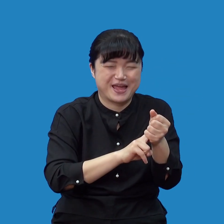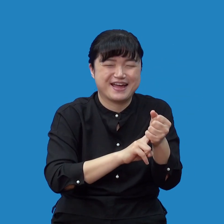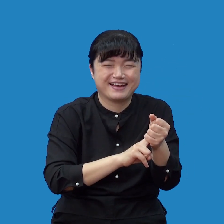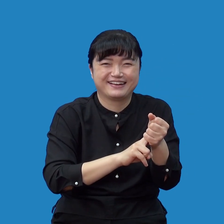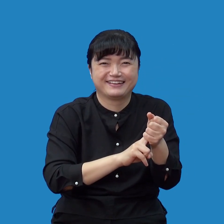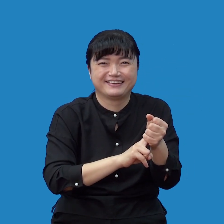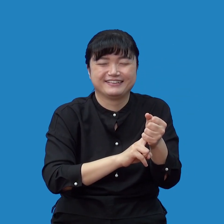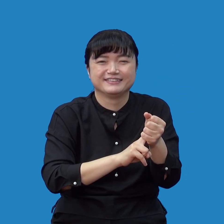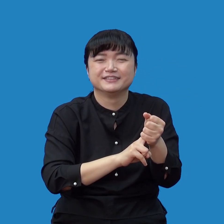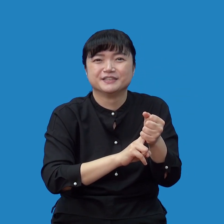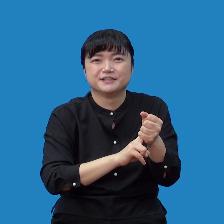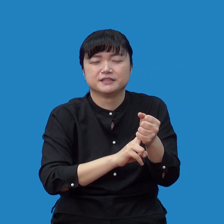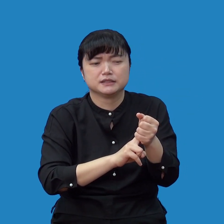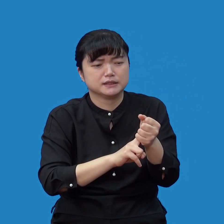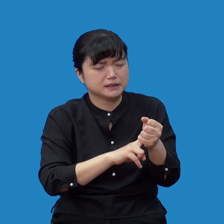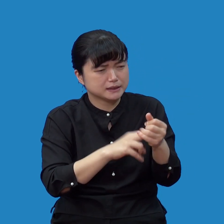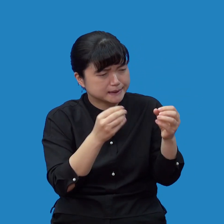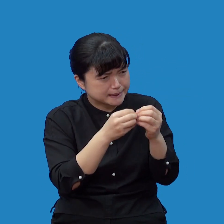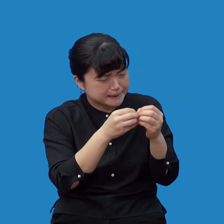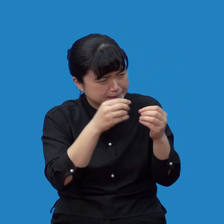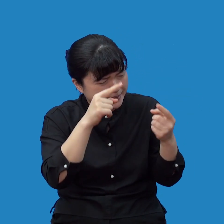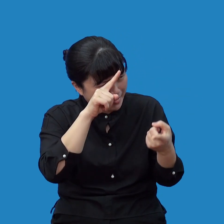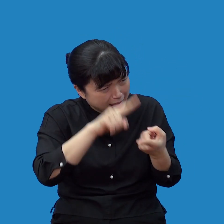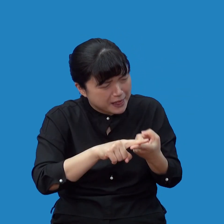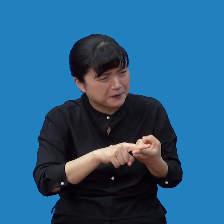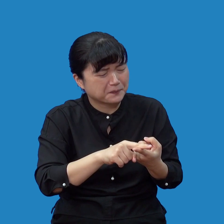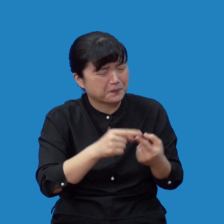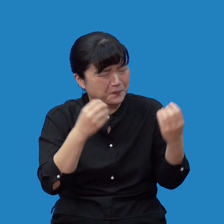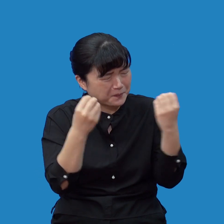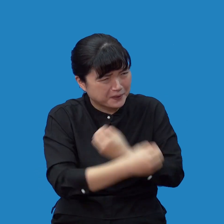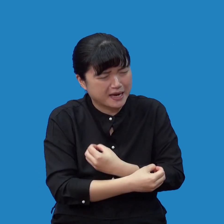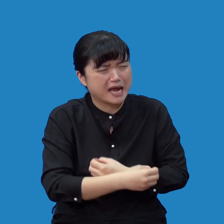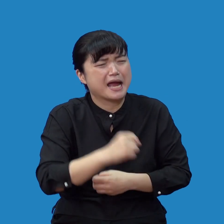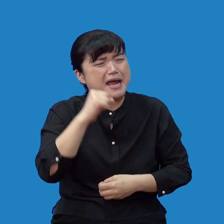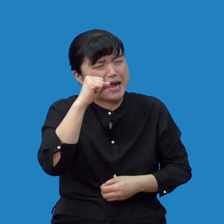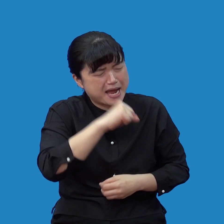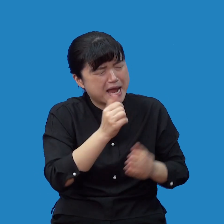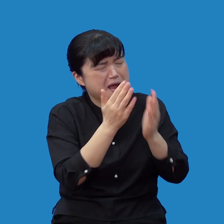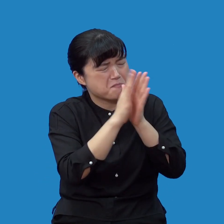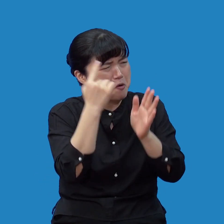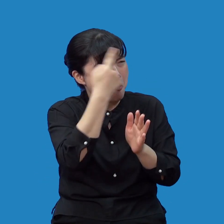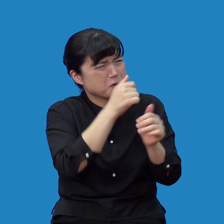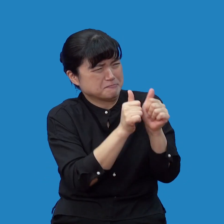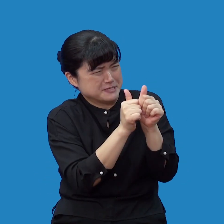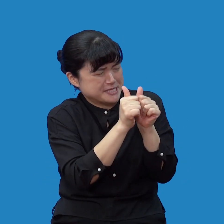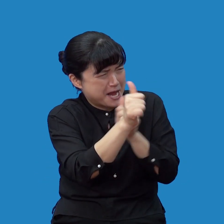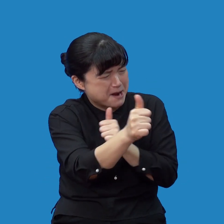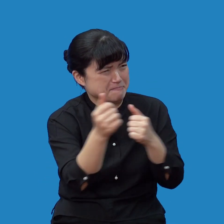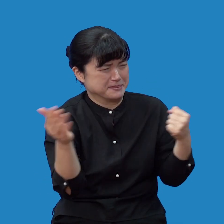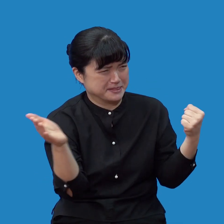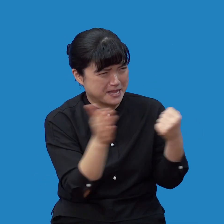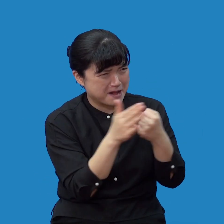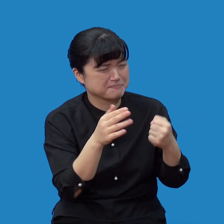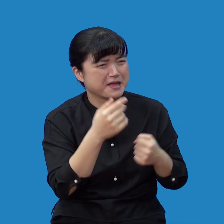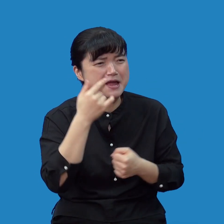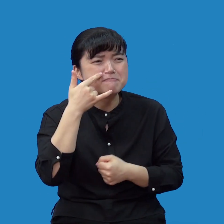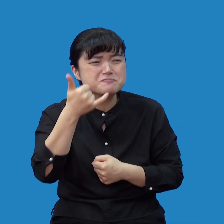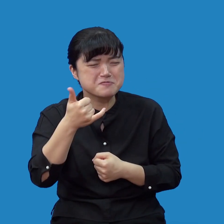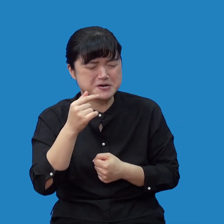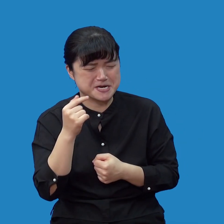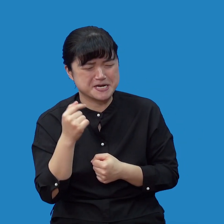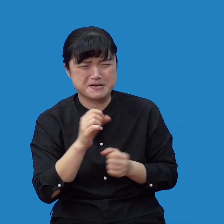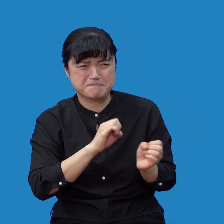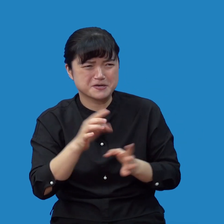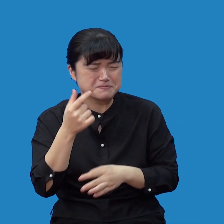숨겼다. 근데 이걸 보면 또 오해를 합니다. 모세가 타고나게 잘생겨가지고 바로 부모가 참아 버릴